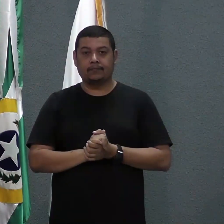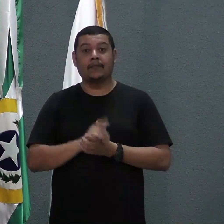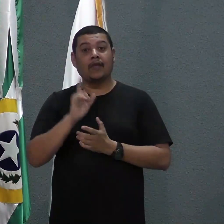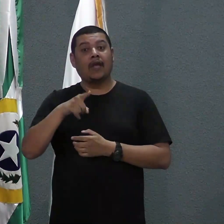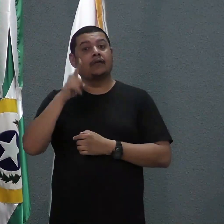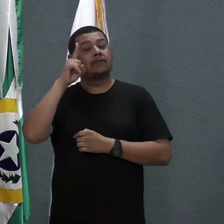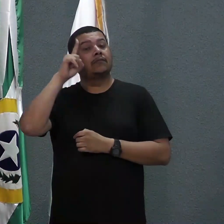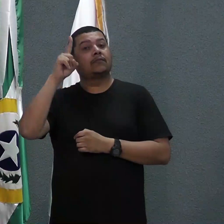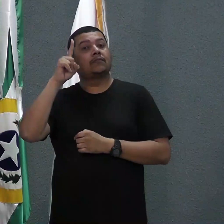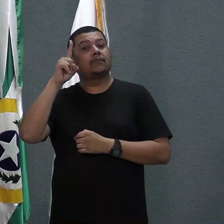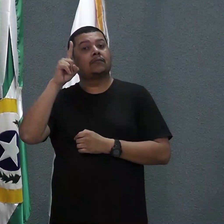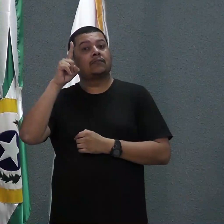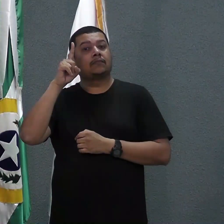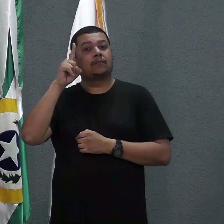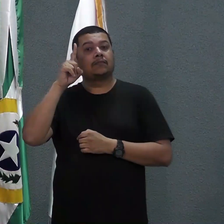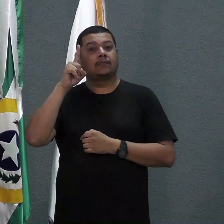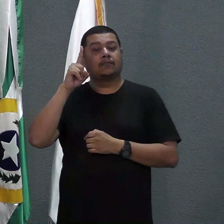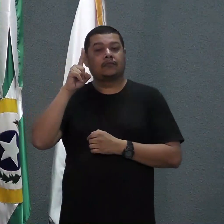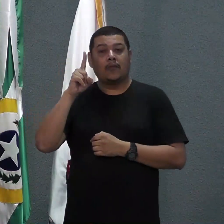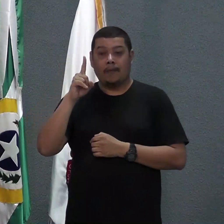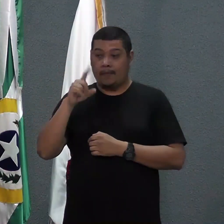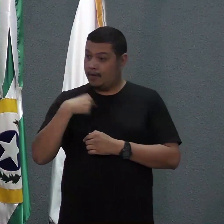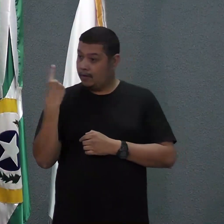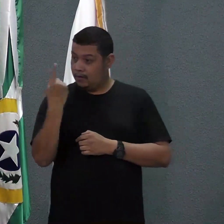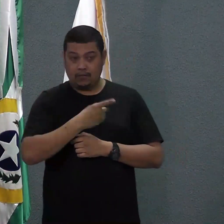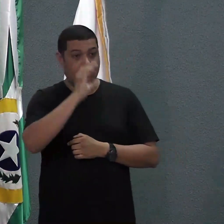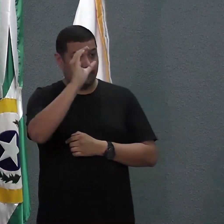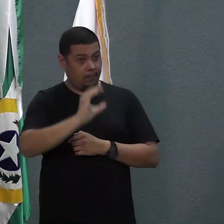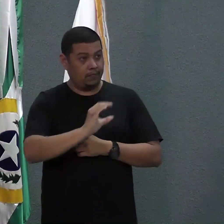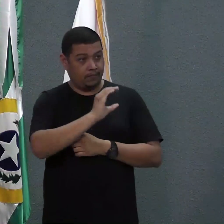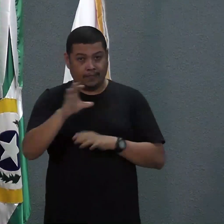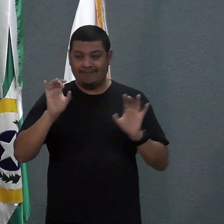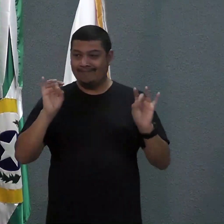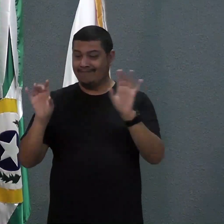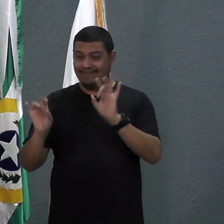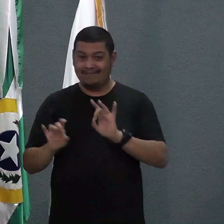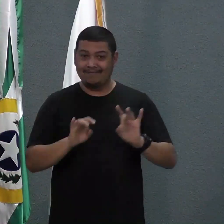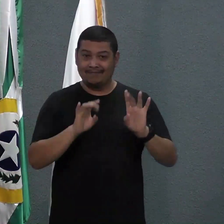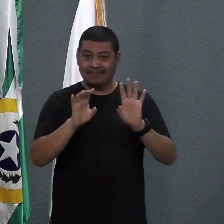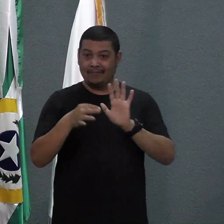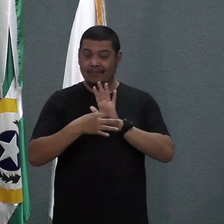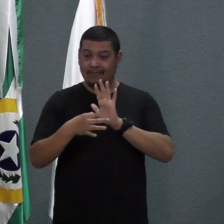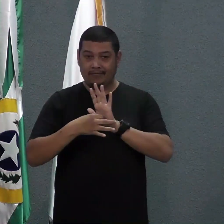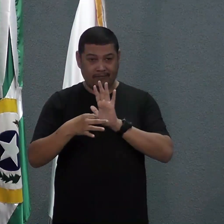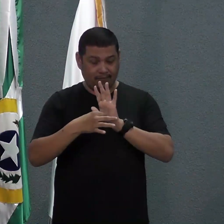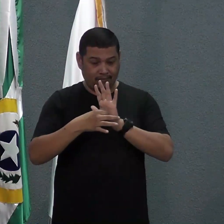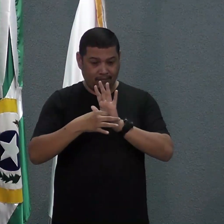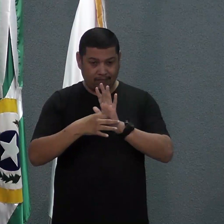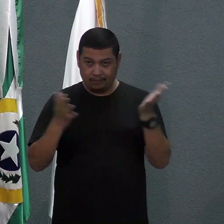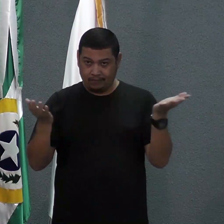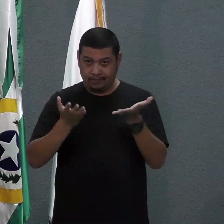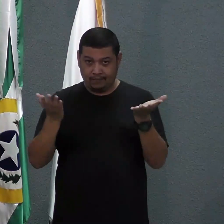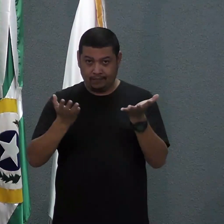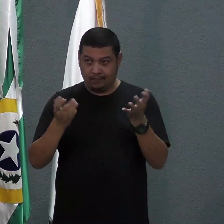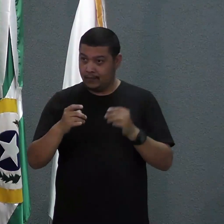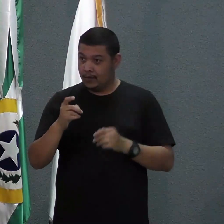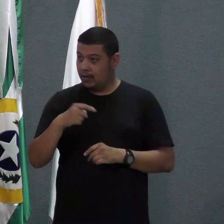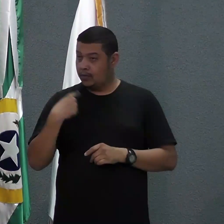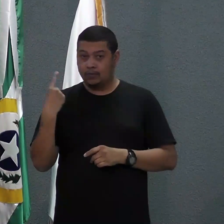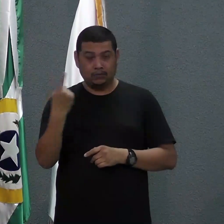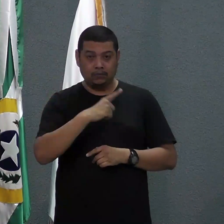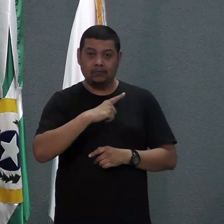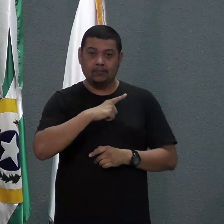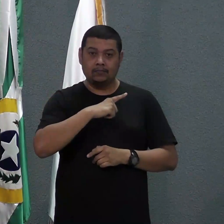É um dia de muita reflexão para nós católicos. E penso eu, nesse momento que nós estamos